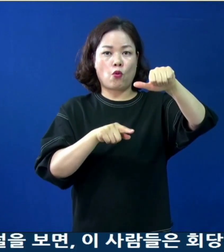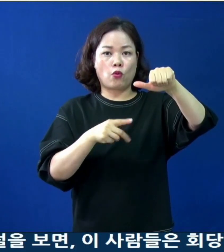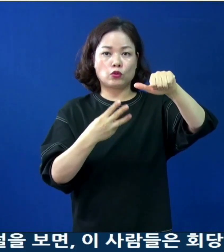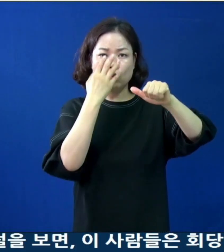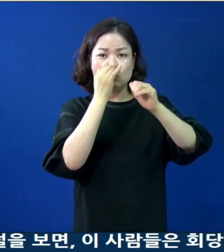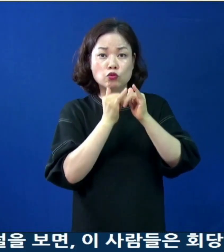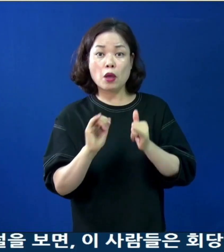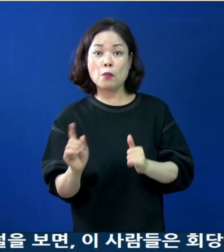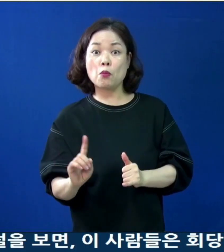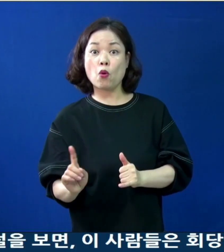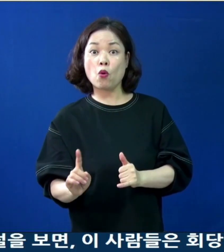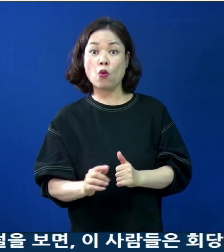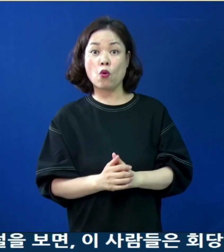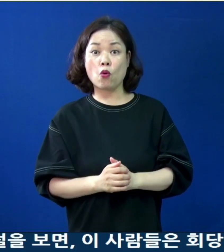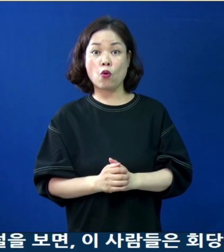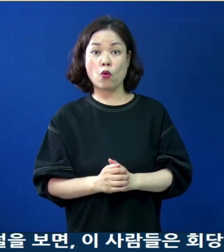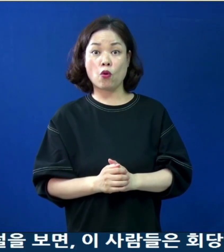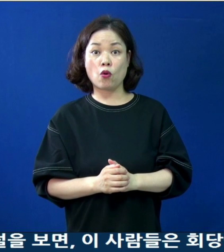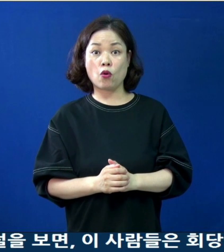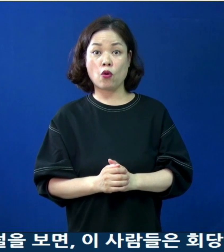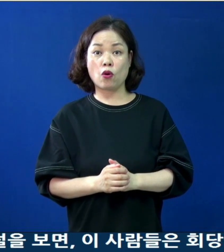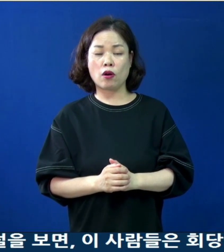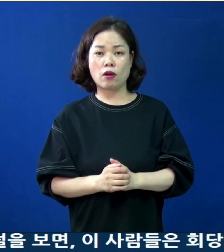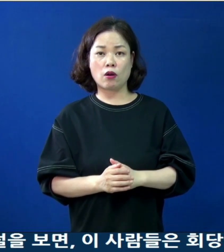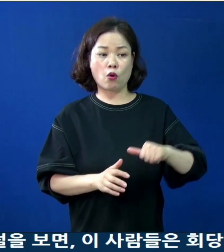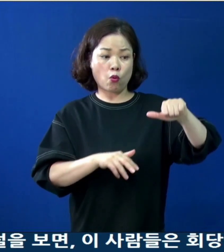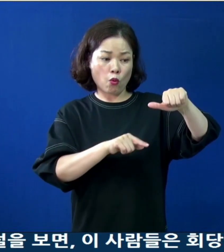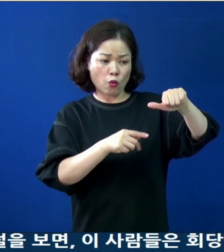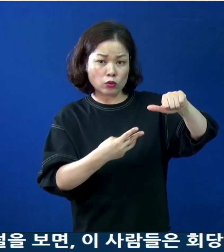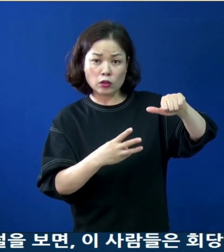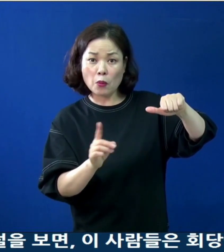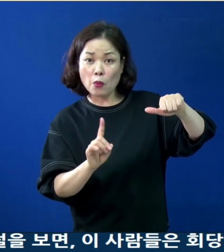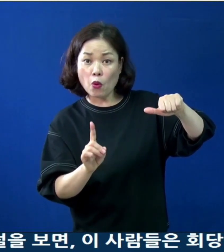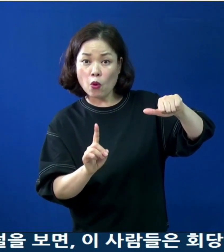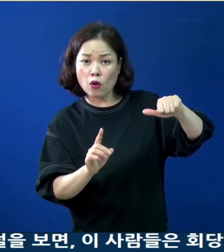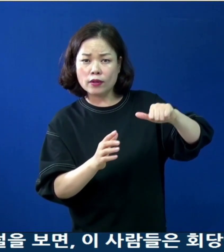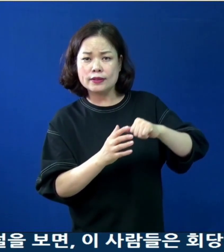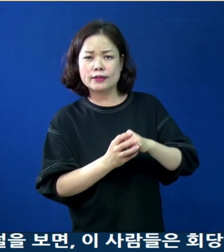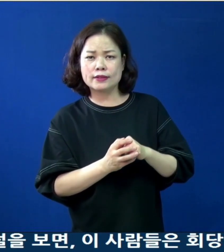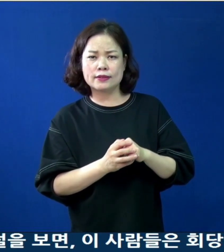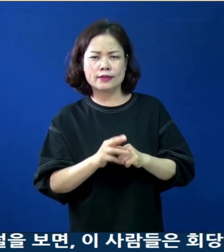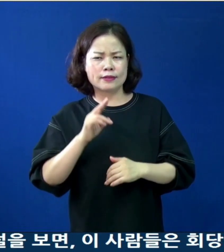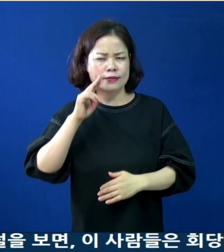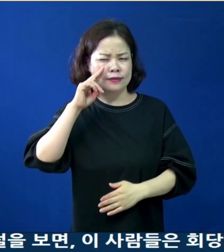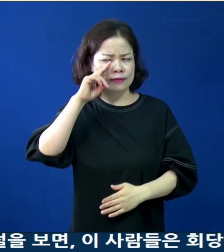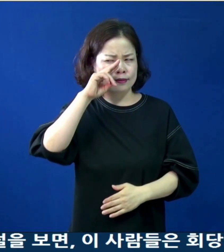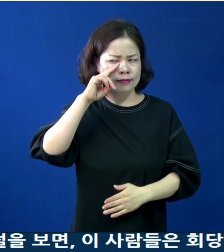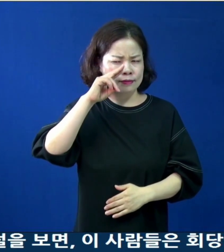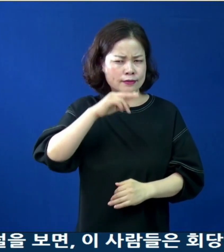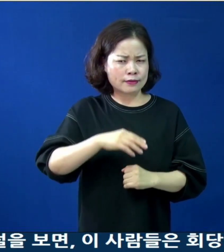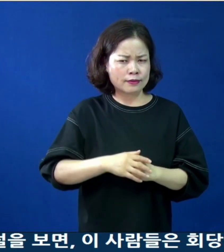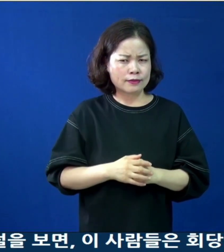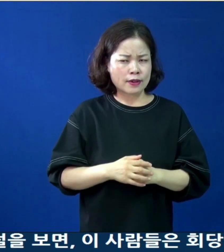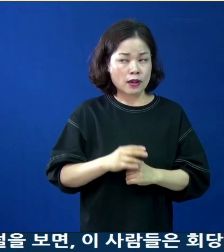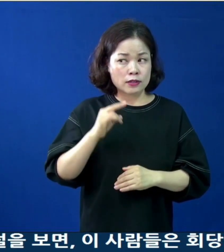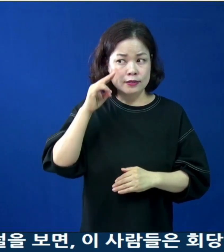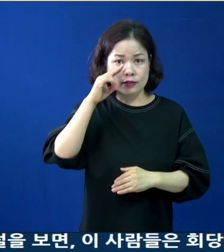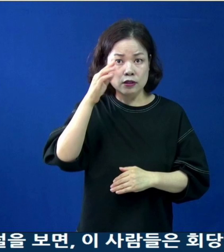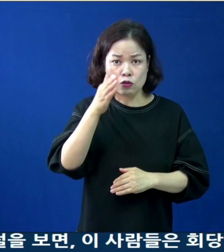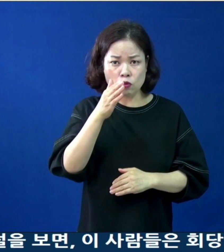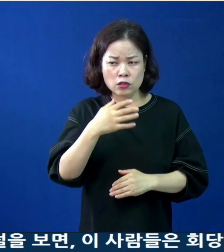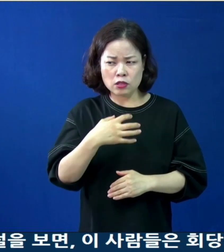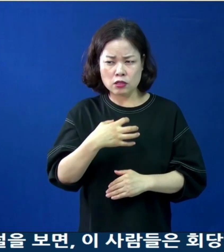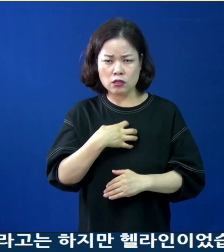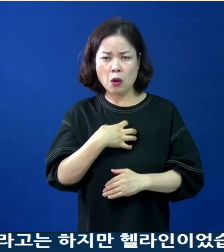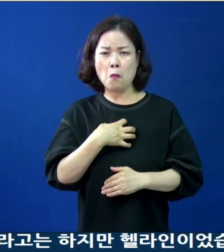유대인들이 뭐 하지 않을 수 없겠습니까? 5절 보니까 뭐 하지 않을 수 없어요? 시기하지 않을 수 없는. 이게 시기 정도가 아니라